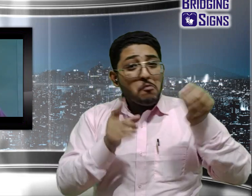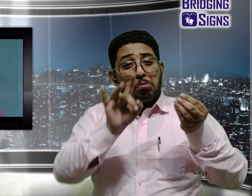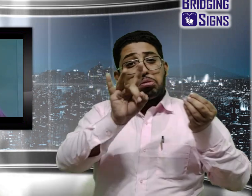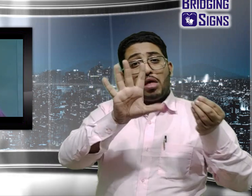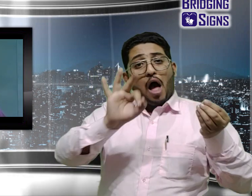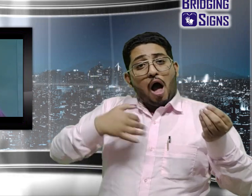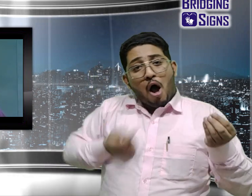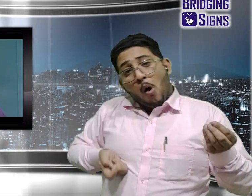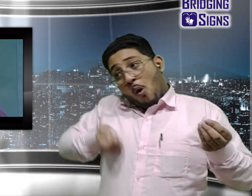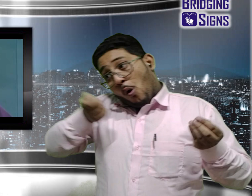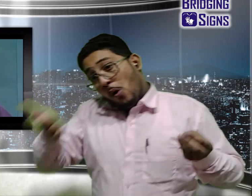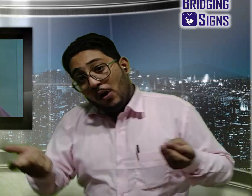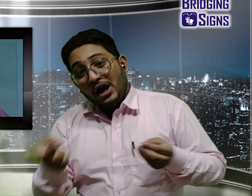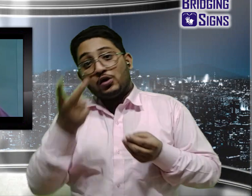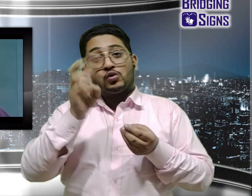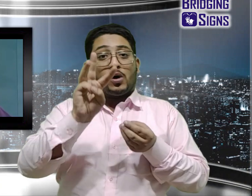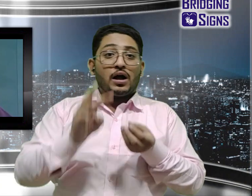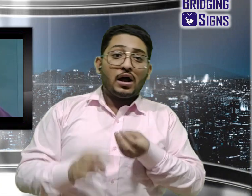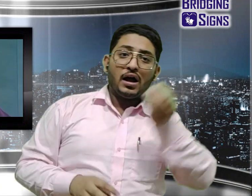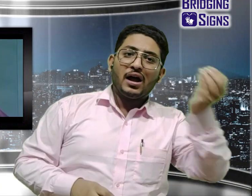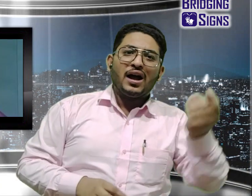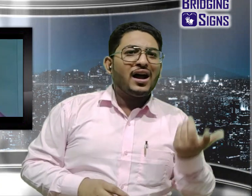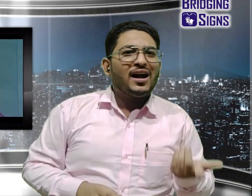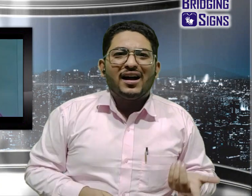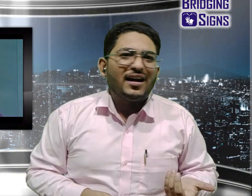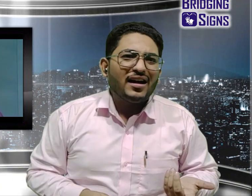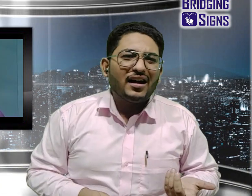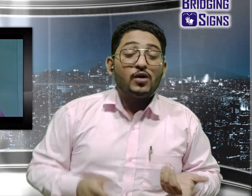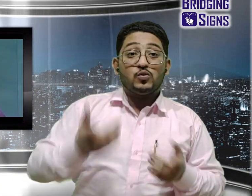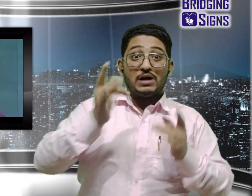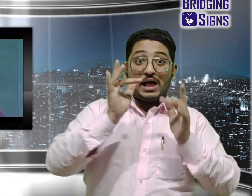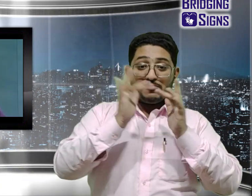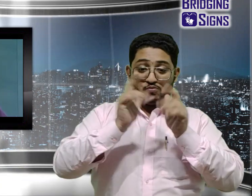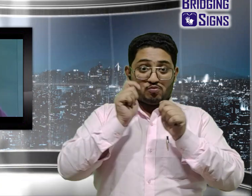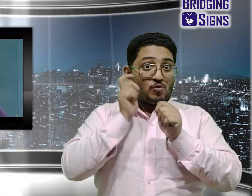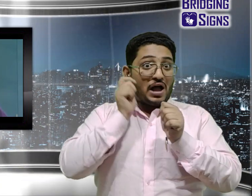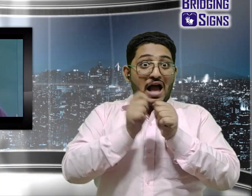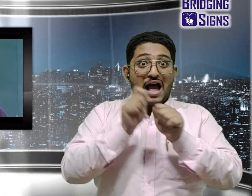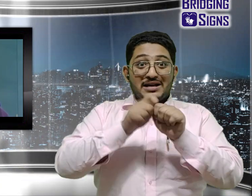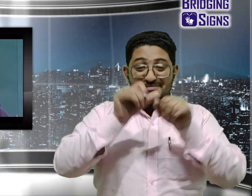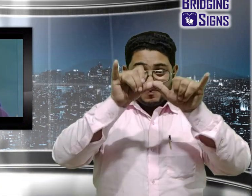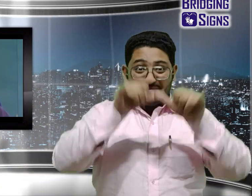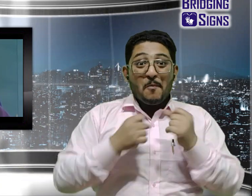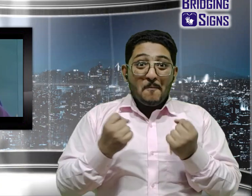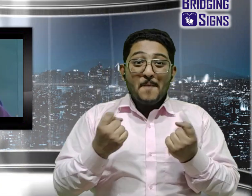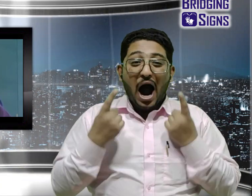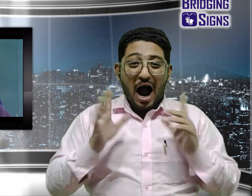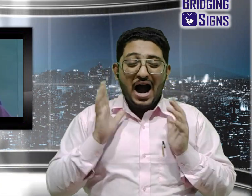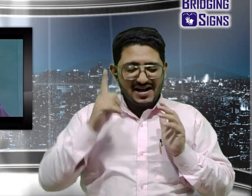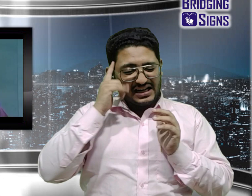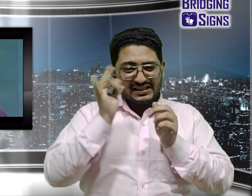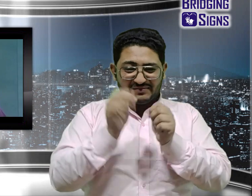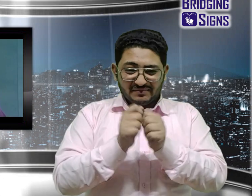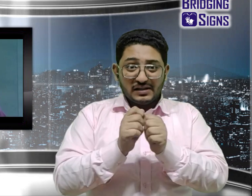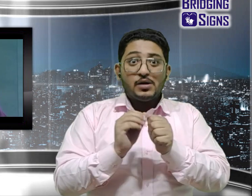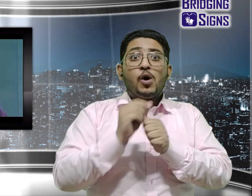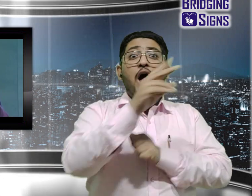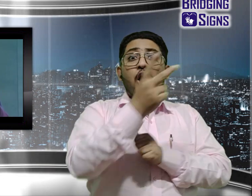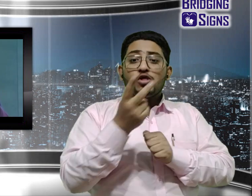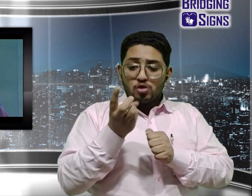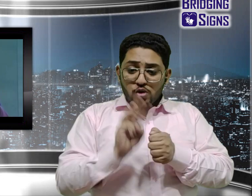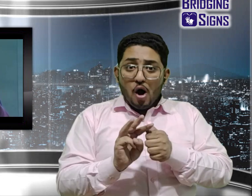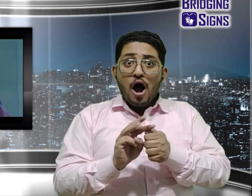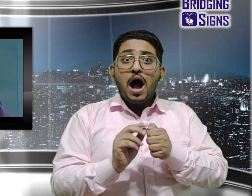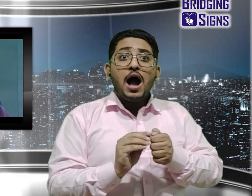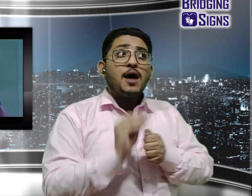पड़ती है। अगर मुल्क ने अपना डिजिटल इंफ्रास्ट्रक्चर सही से बनाया हो तो